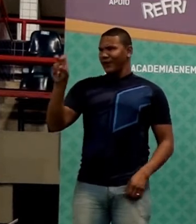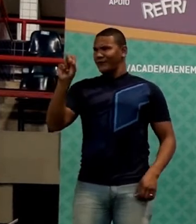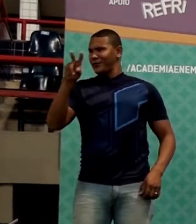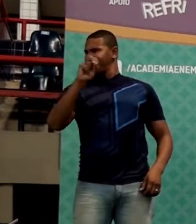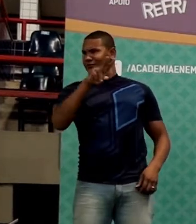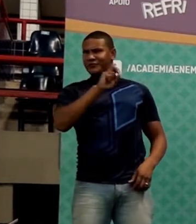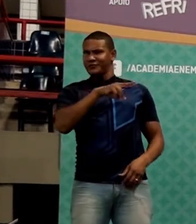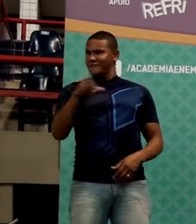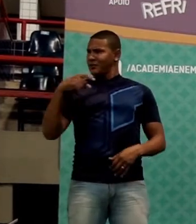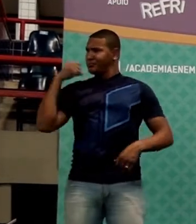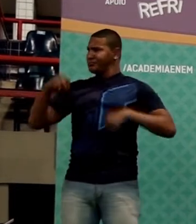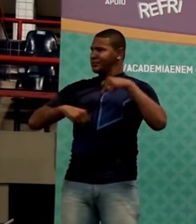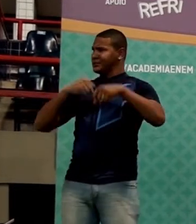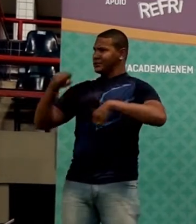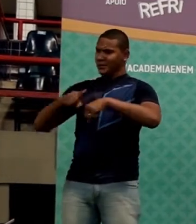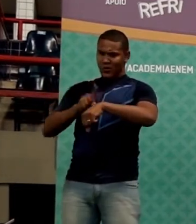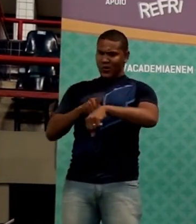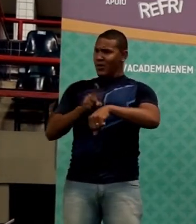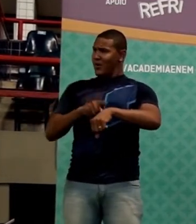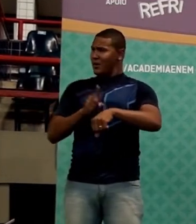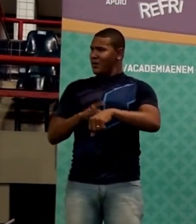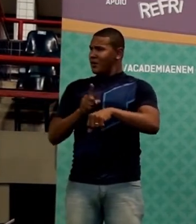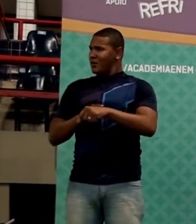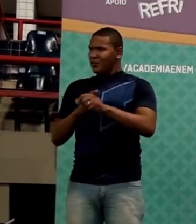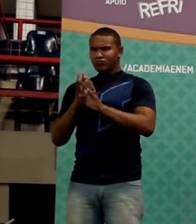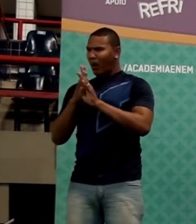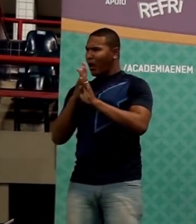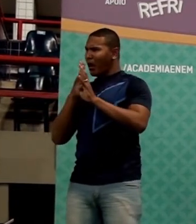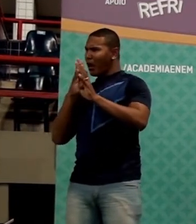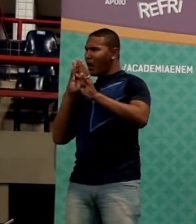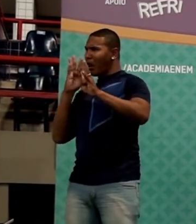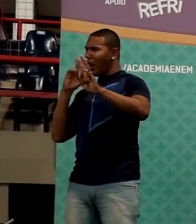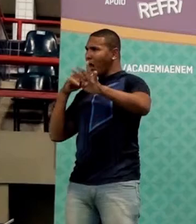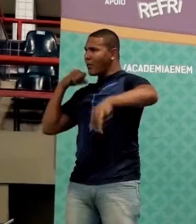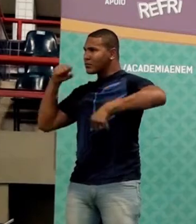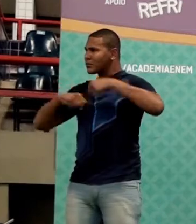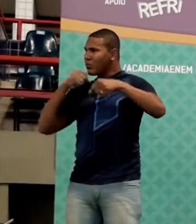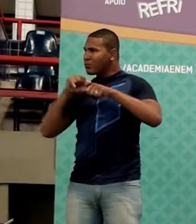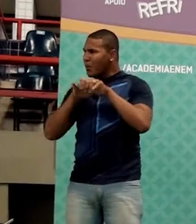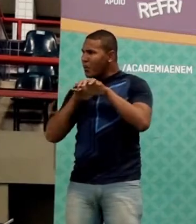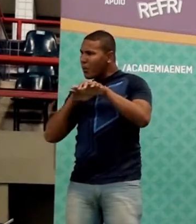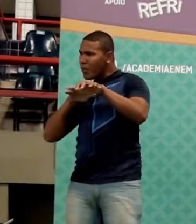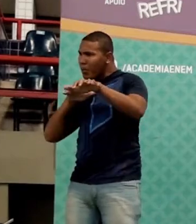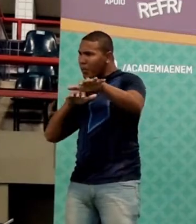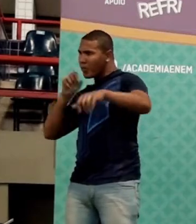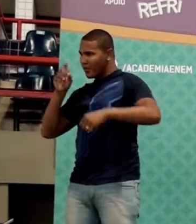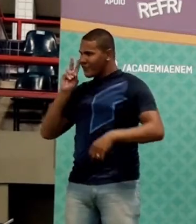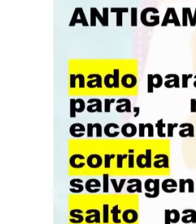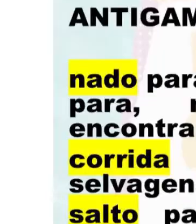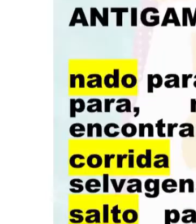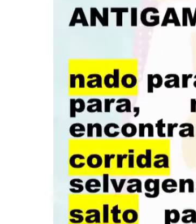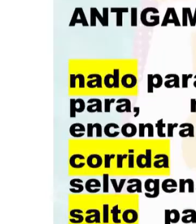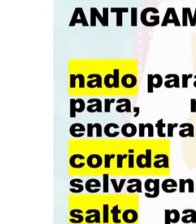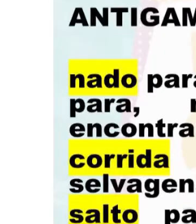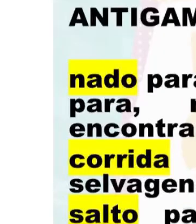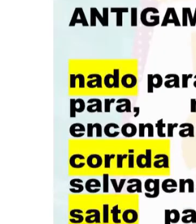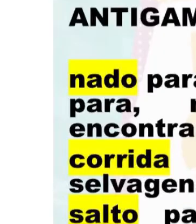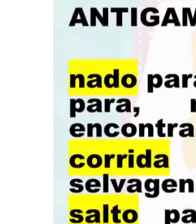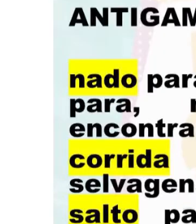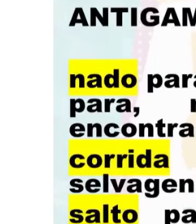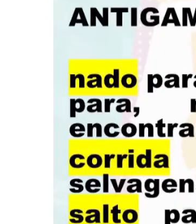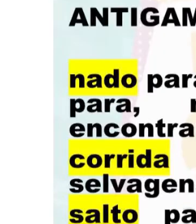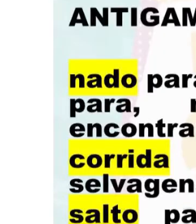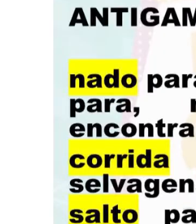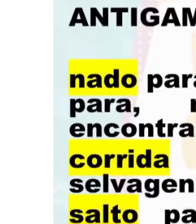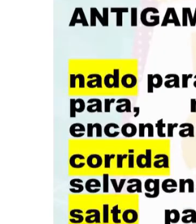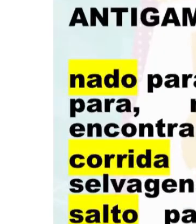saindo em um determinado horário para as pessoas se exercitarem? Não é verdade? O salto para alcançar frutas